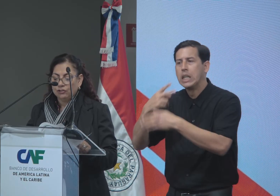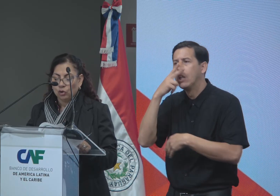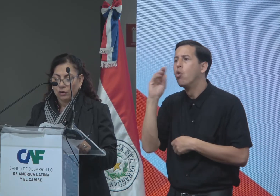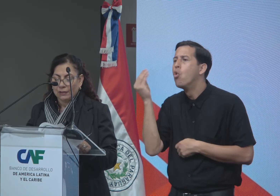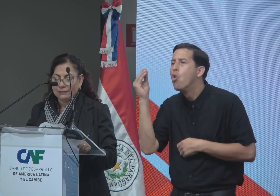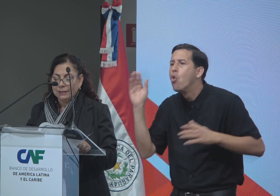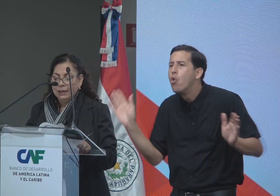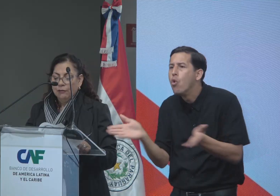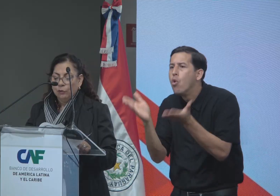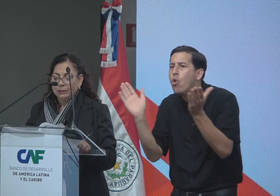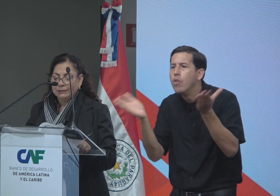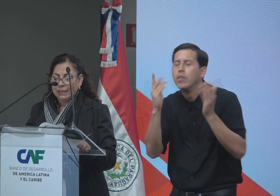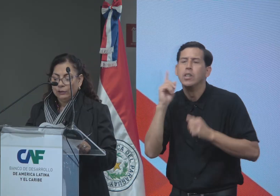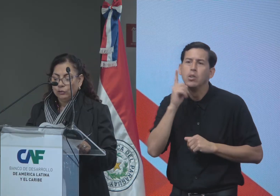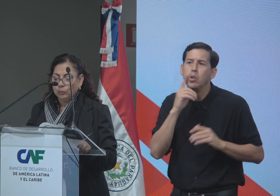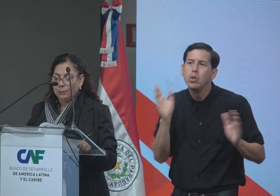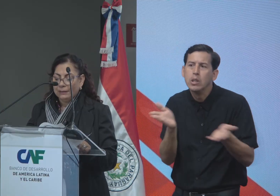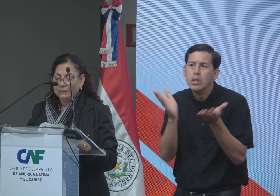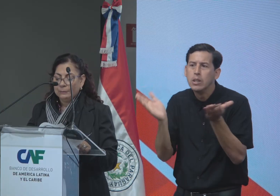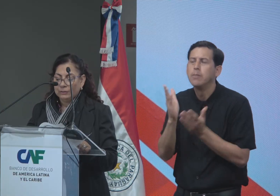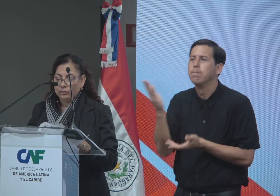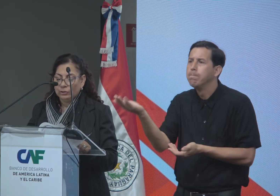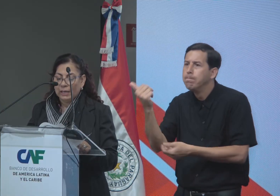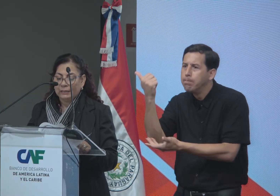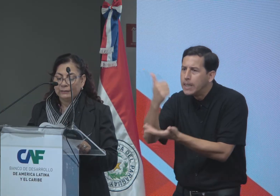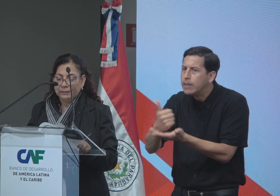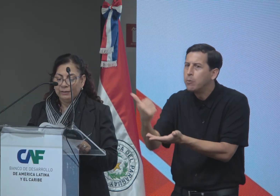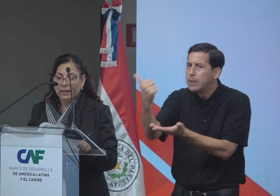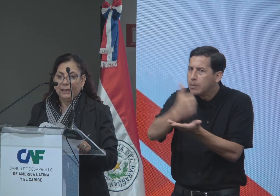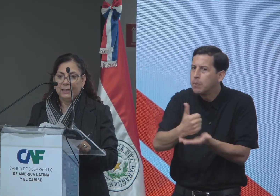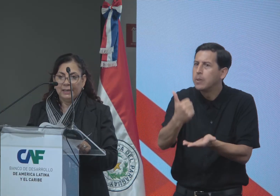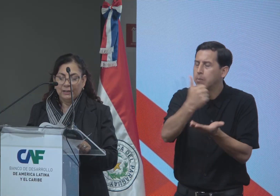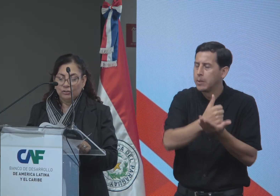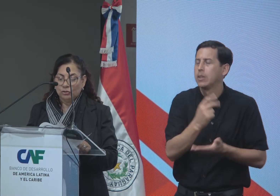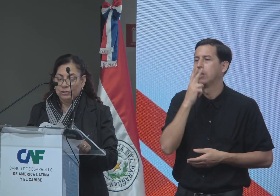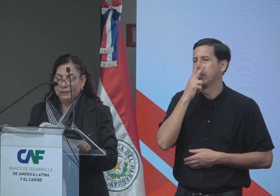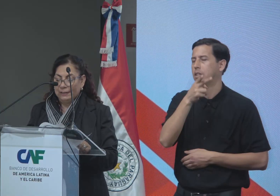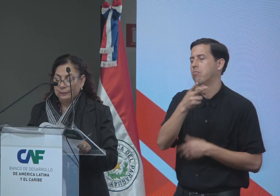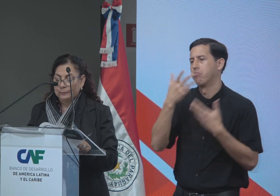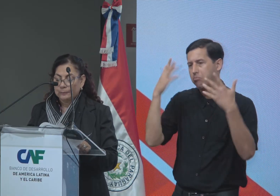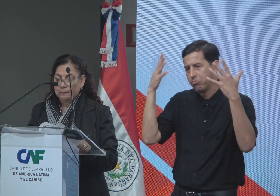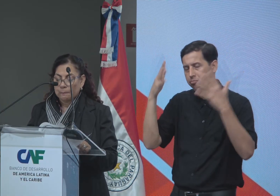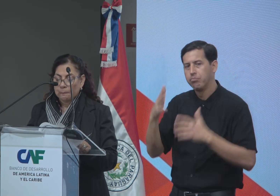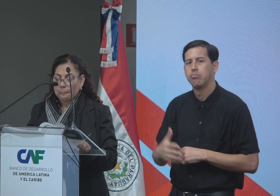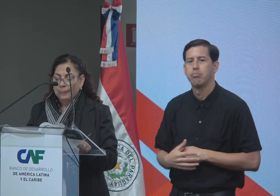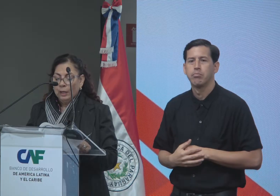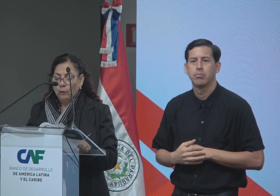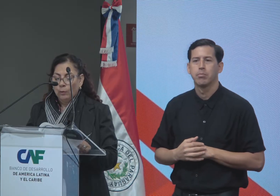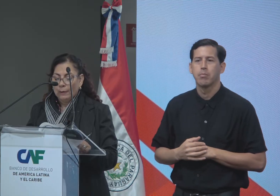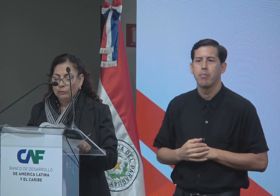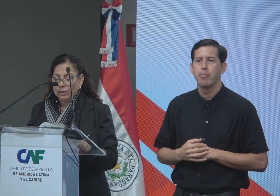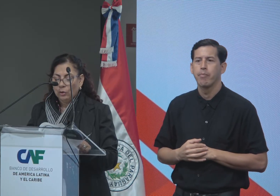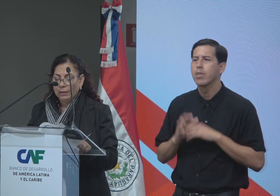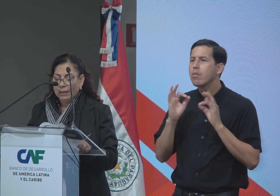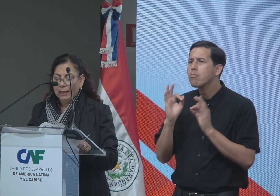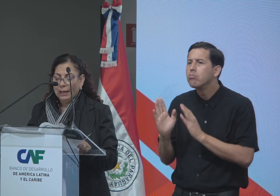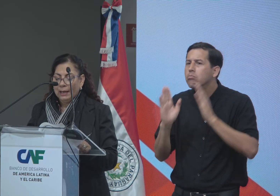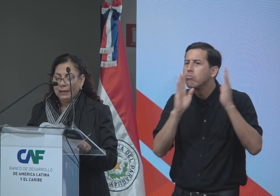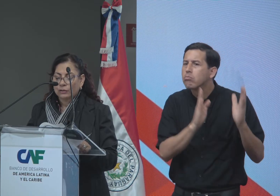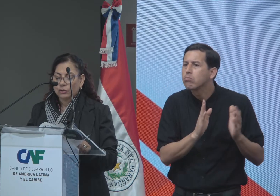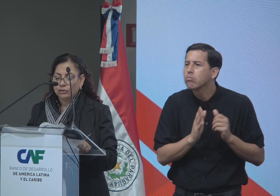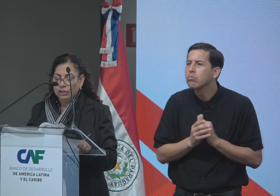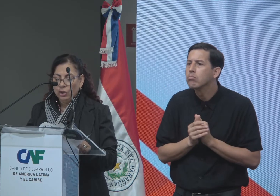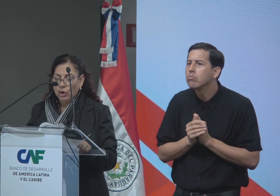jóvenes sordas, fomentando su participación activa en la sociedad. Convocamos ahora